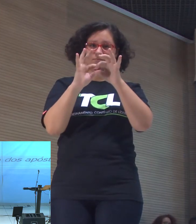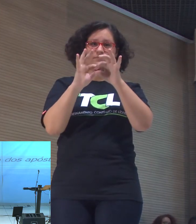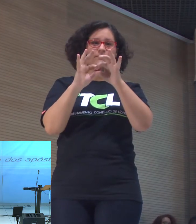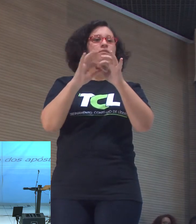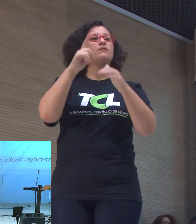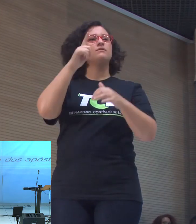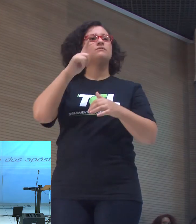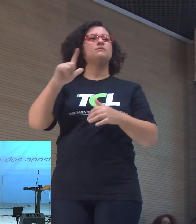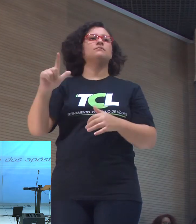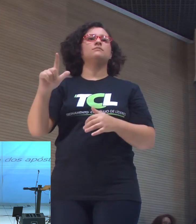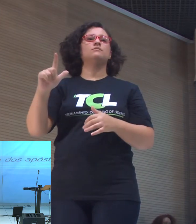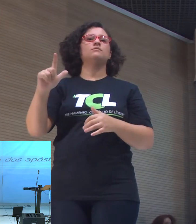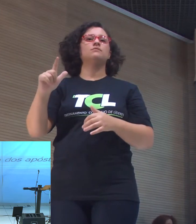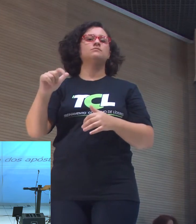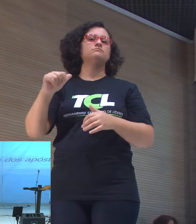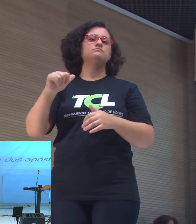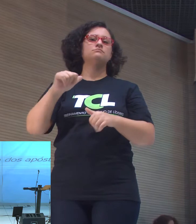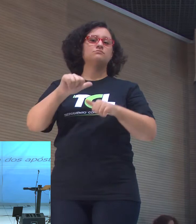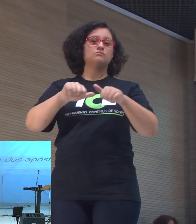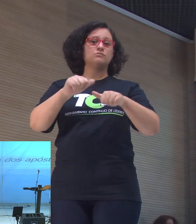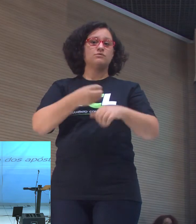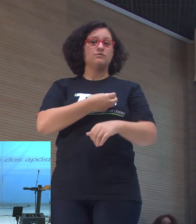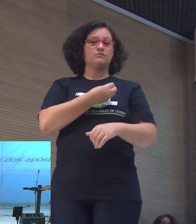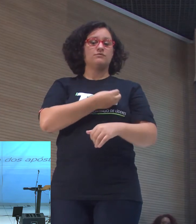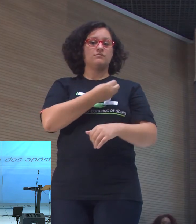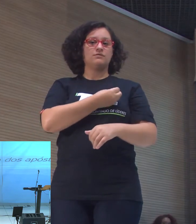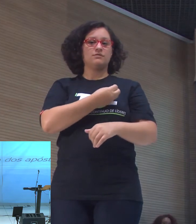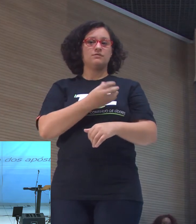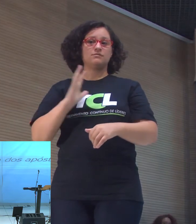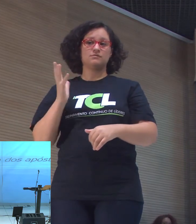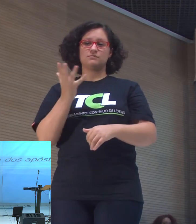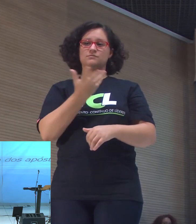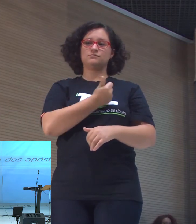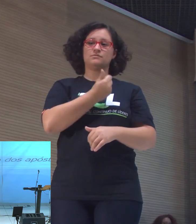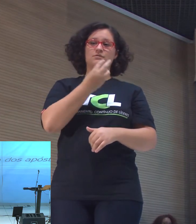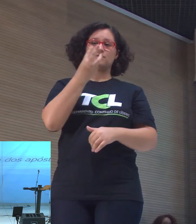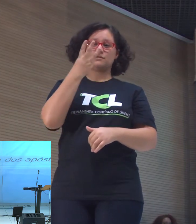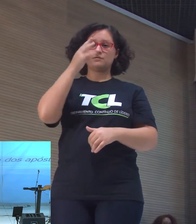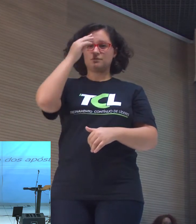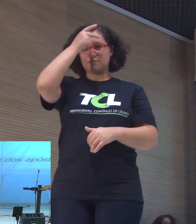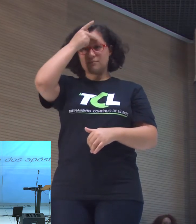E depois, essa conversão de 3.000 pessoas.